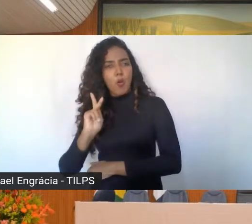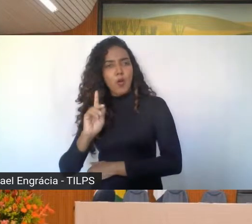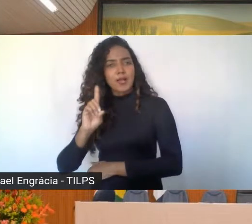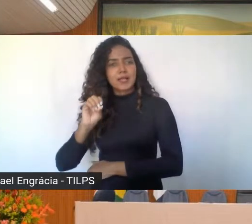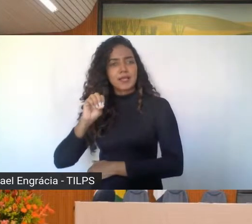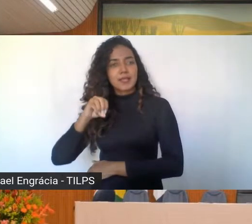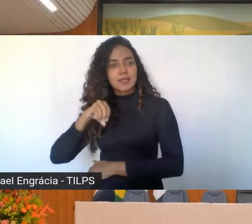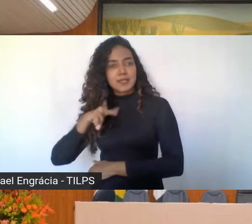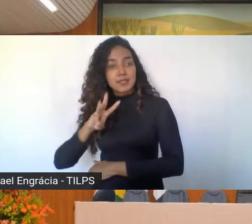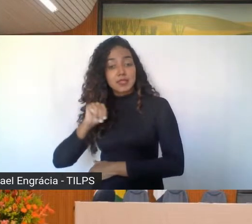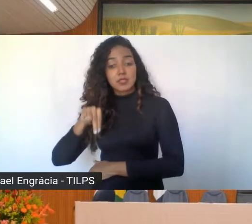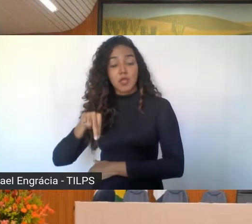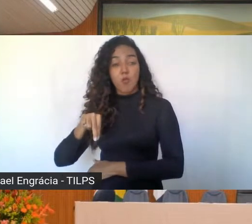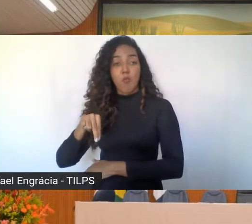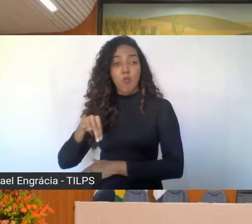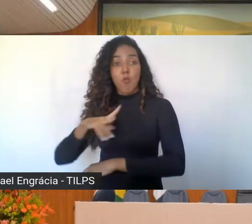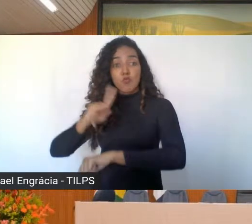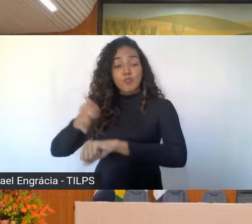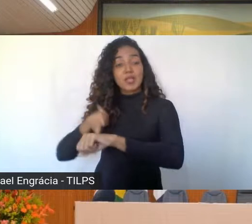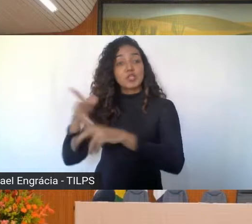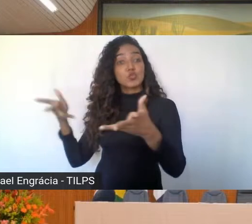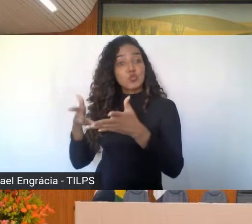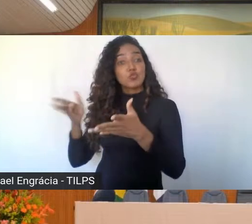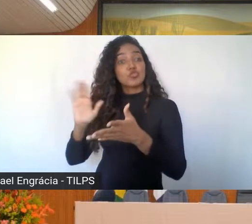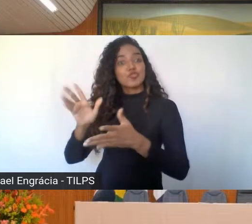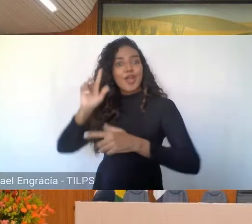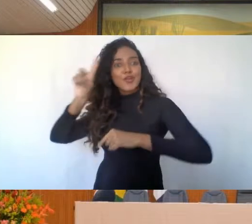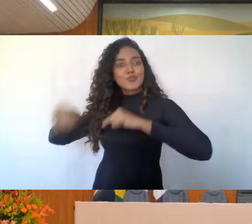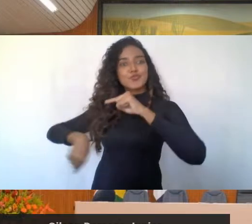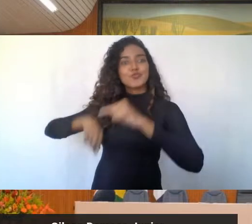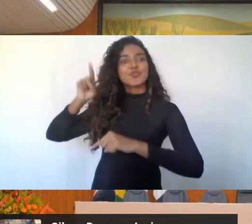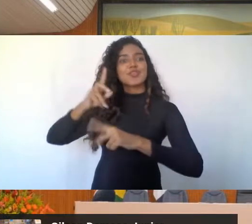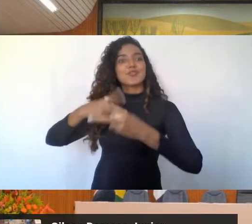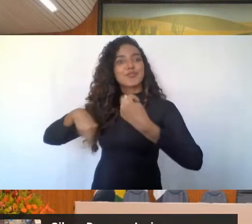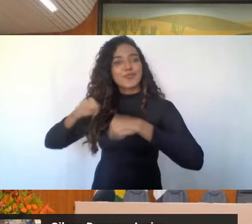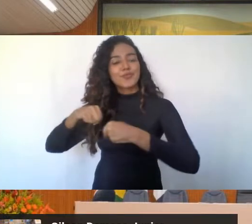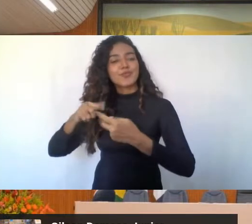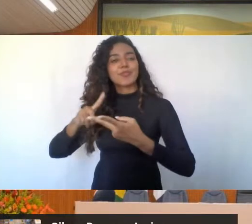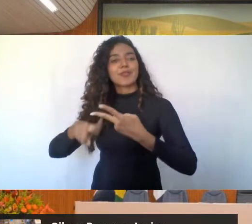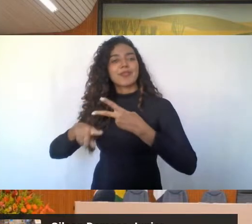a economia, já recuperou os empregos.